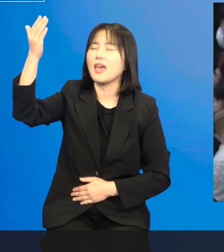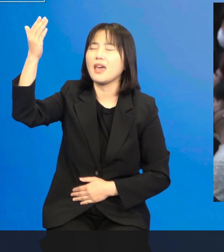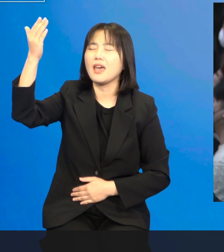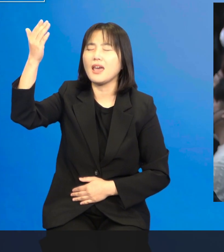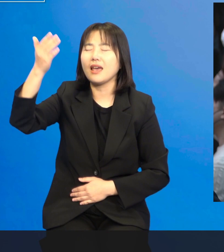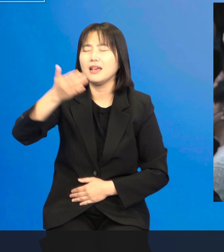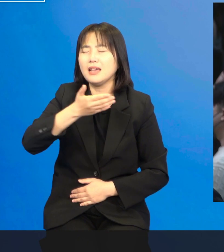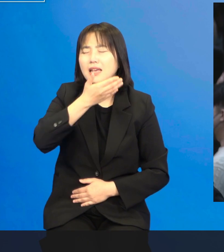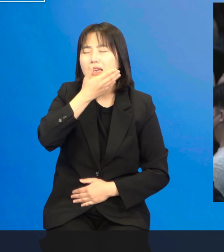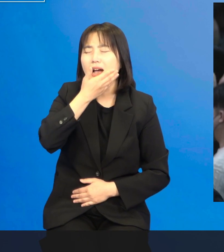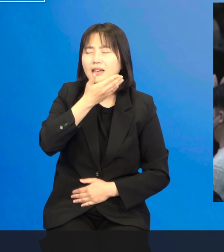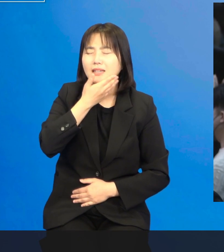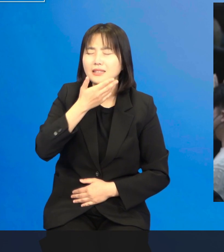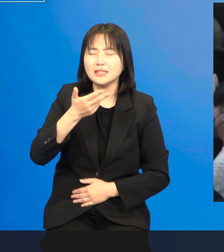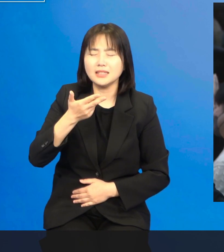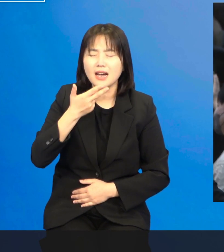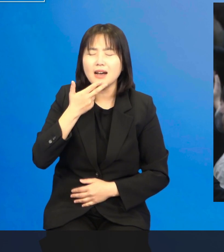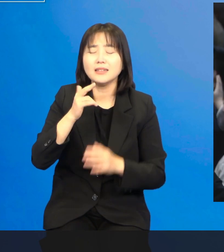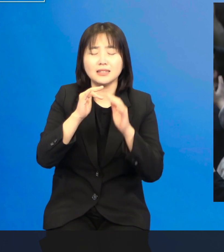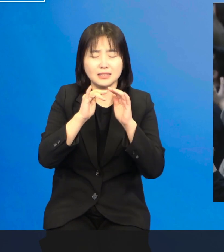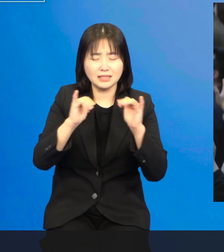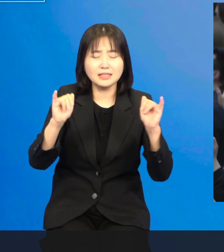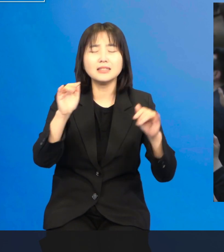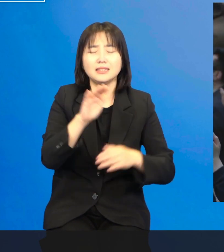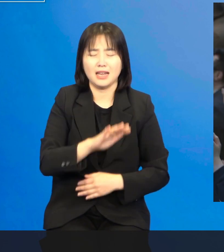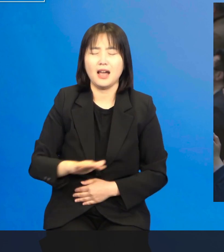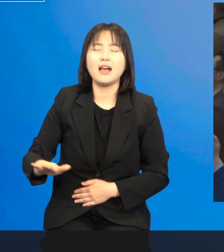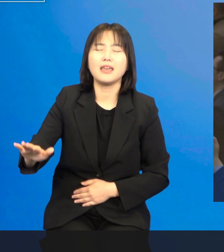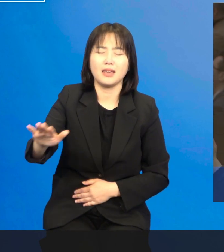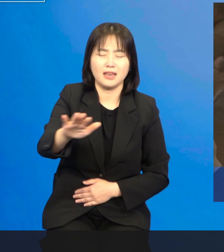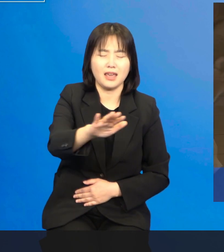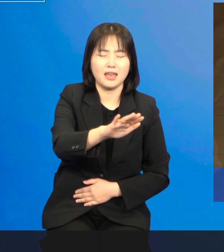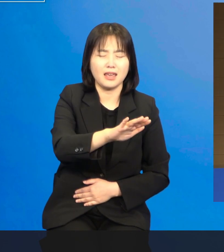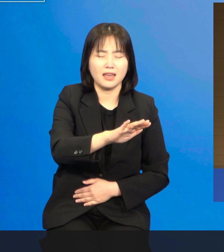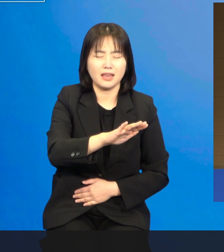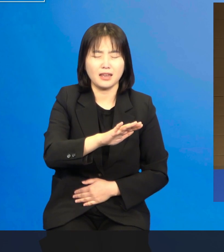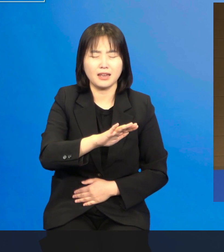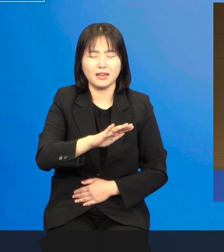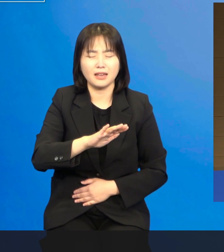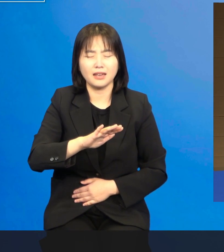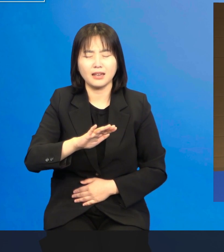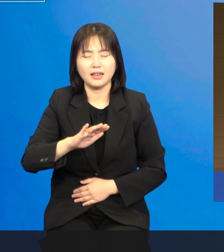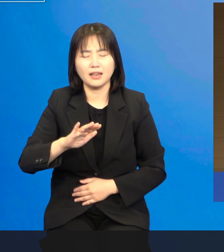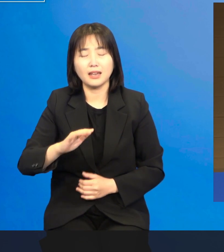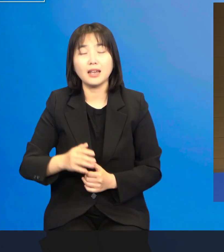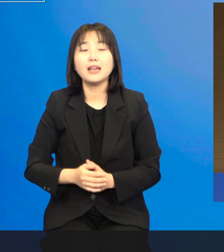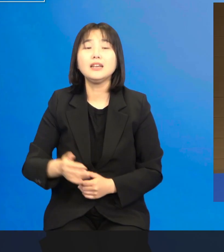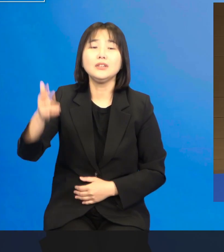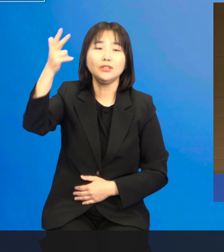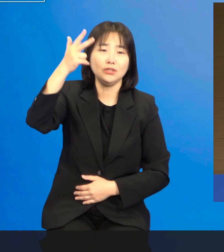주께 아끼지 않는 자에게